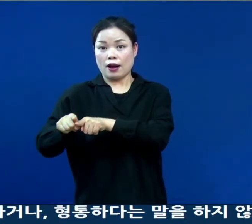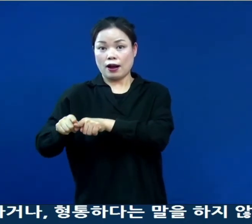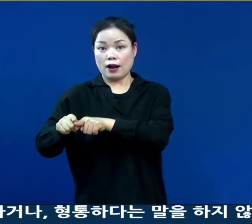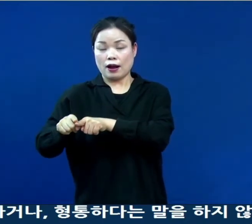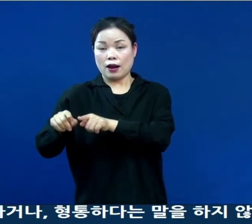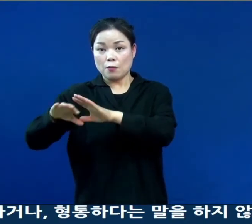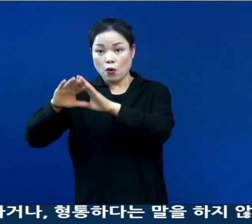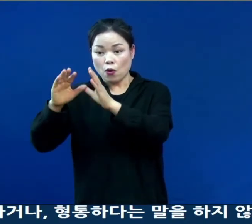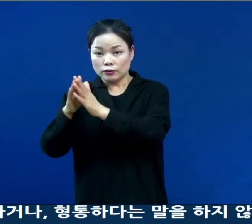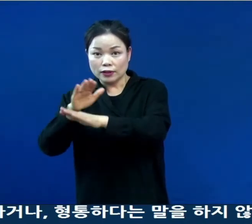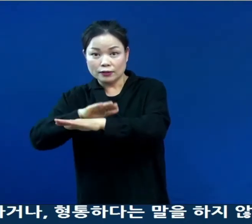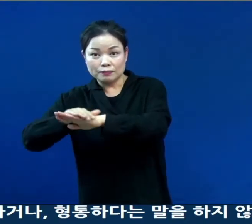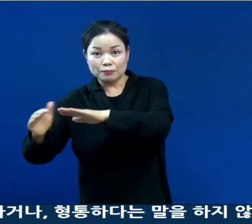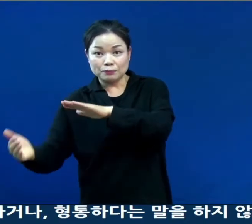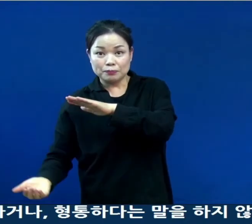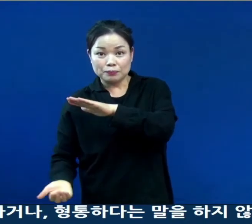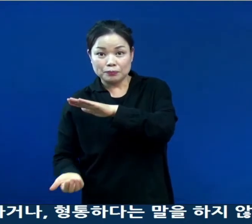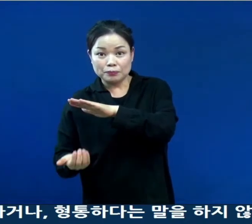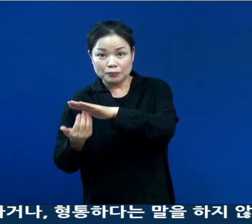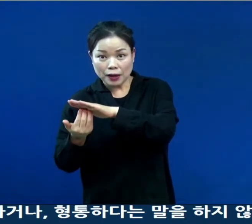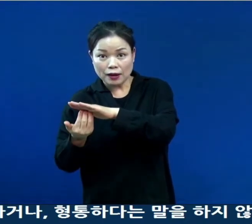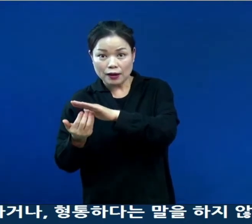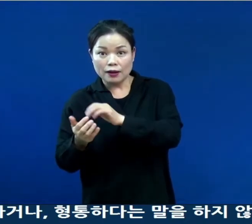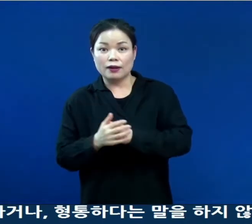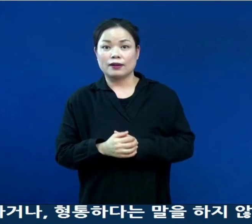그를 범사에 형통하게 하셨더라.